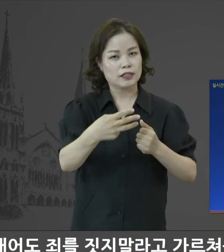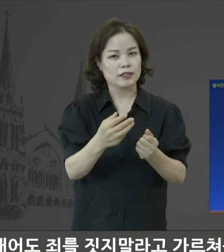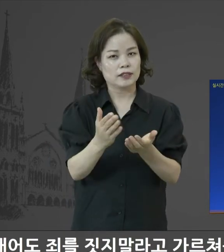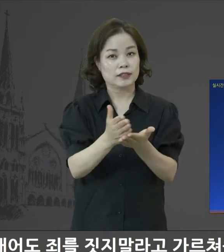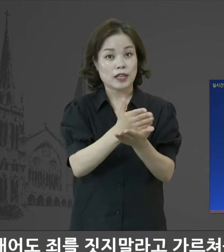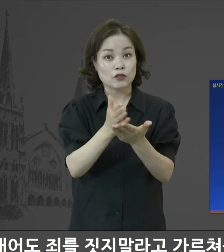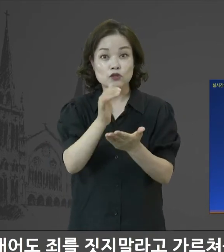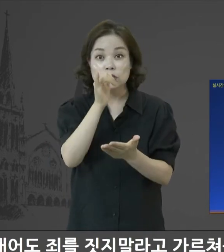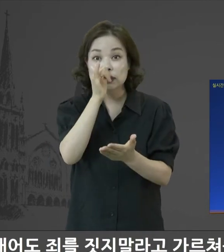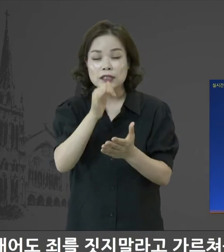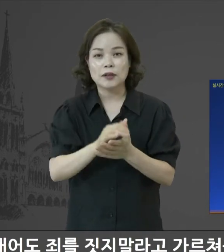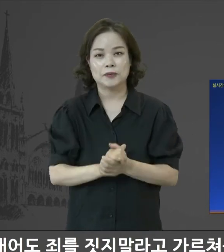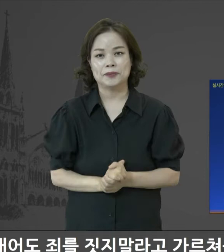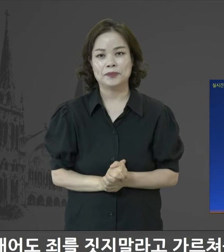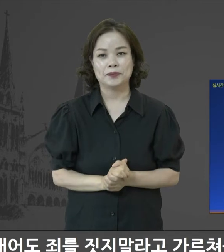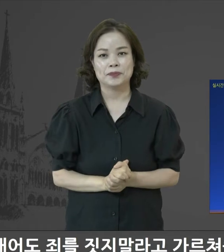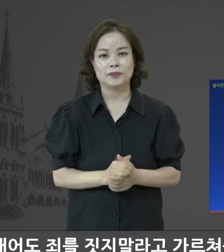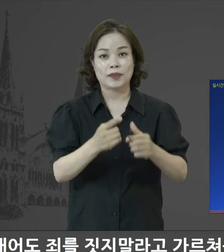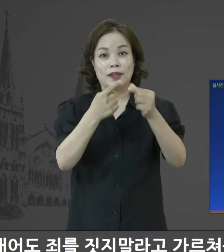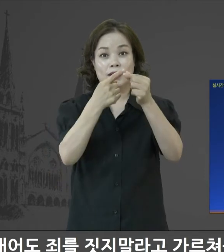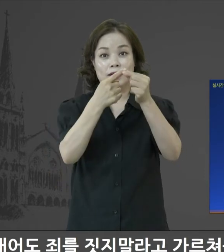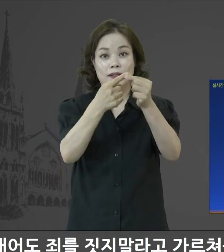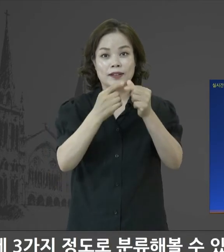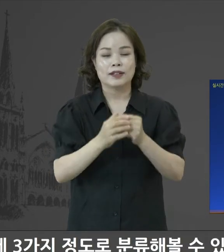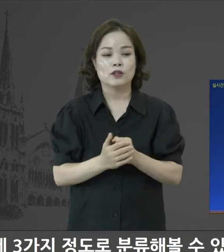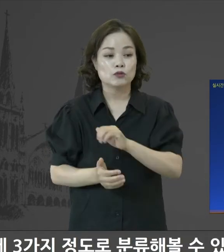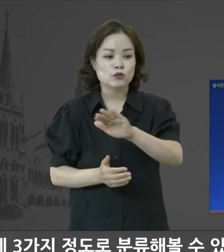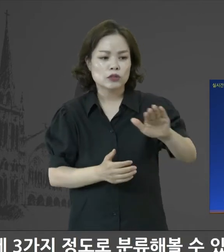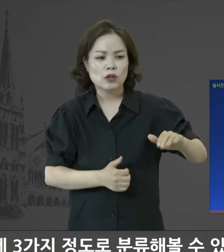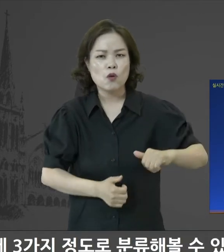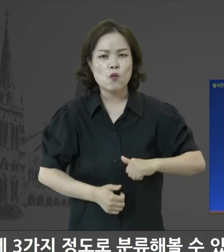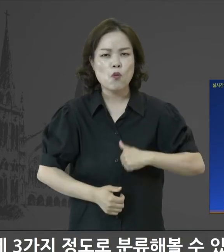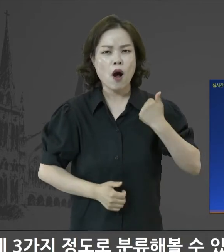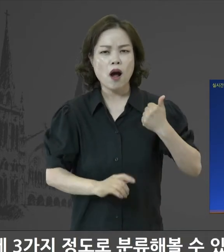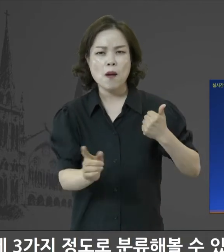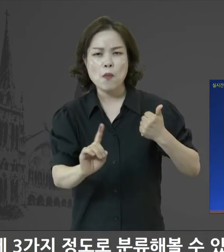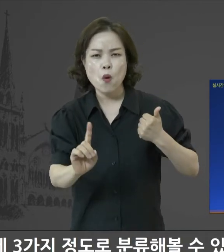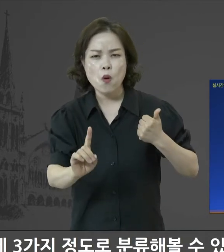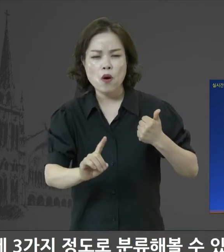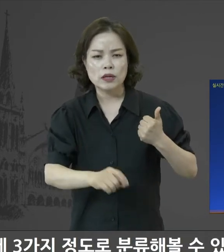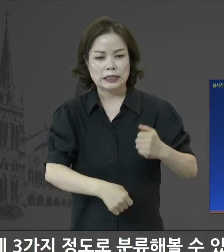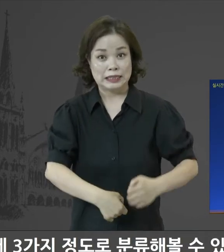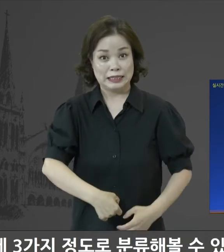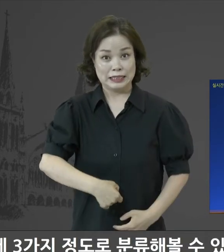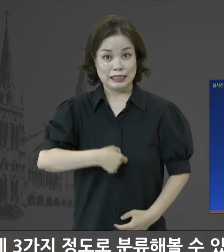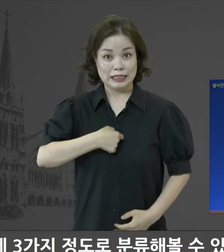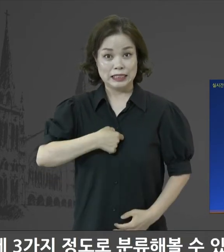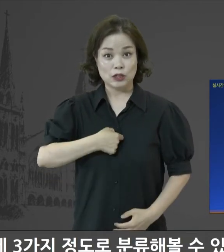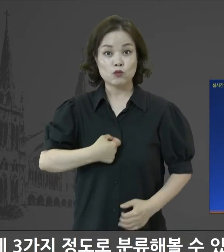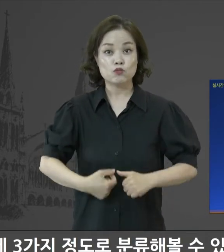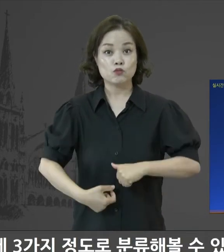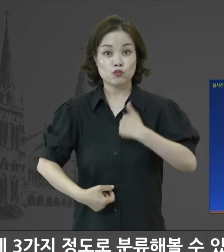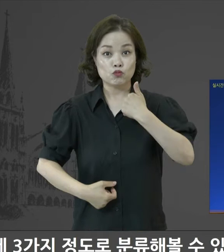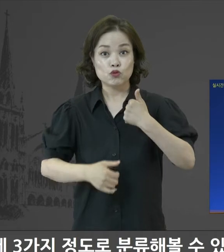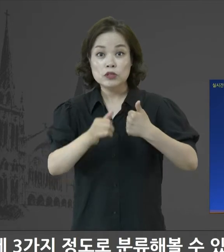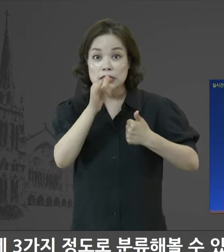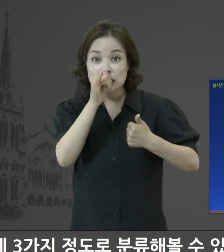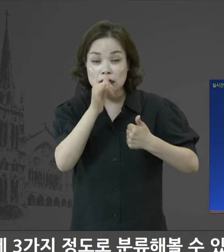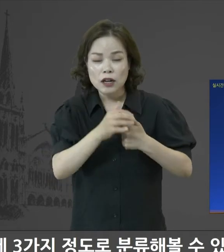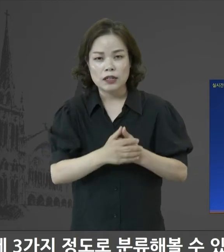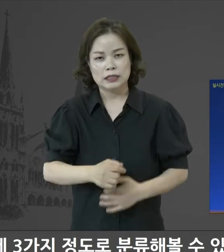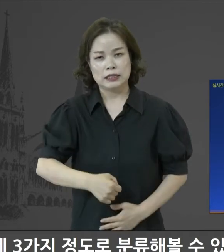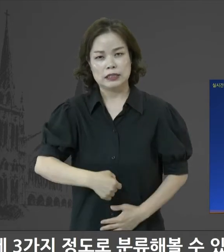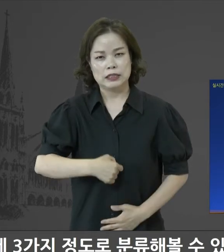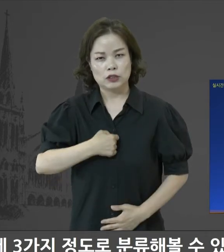볼 수 있을 것 같습니다. 첫 번째, 우리가 내는 분노 가운데는 분명히 의로운 분노도 있습니다. 성경은